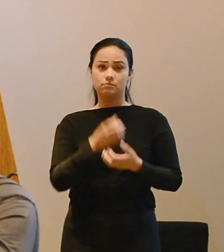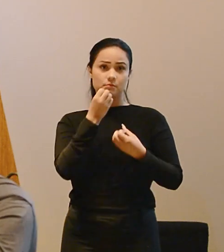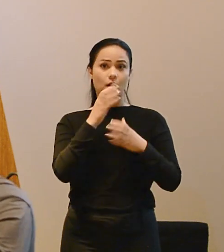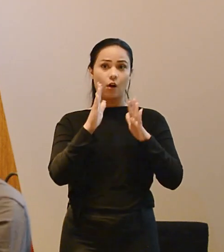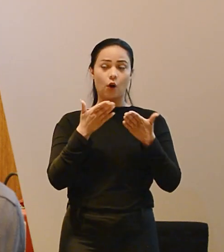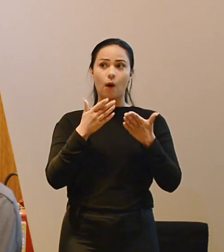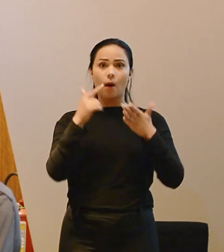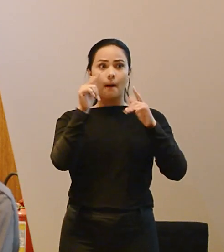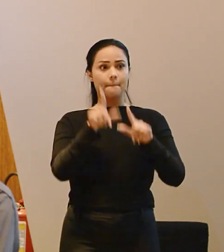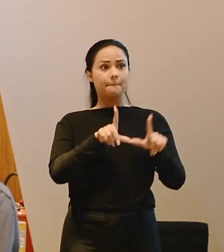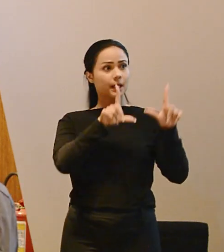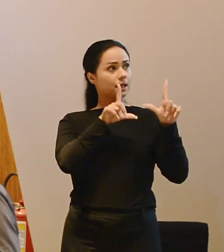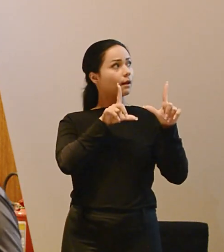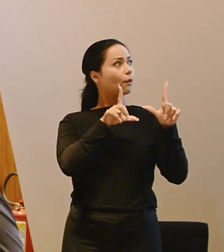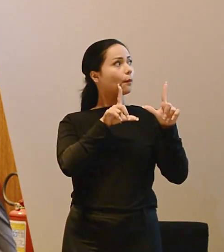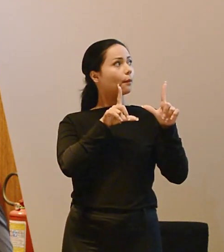Bom, agora um painel,